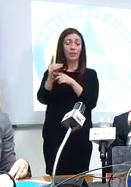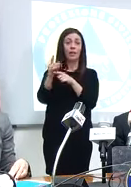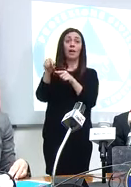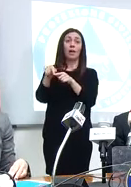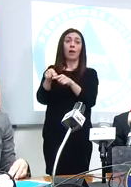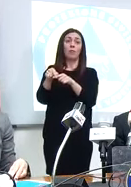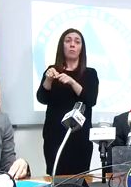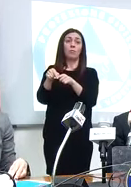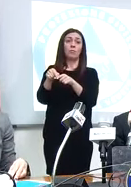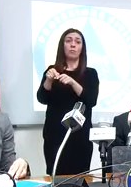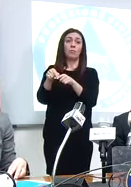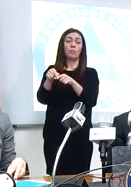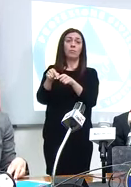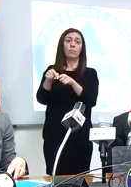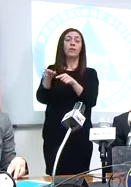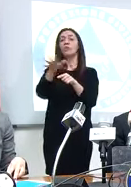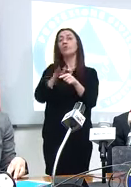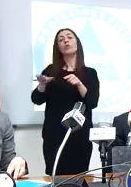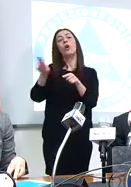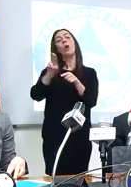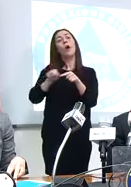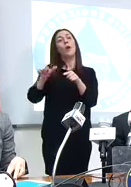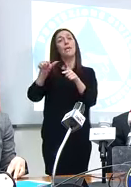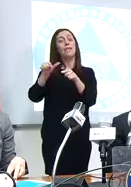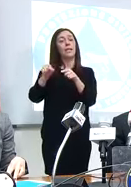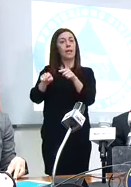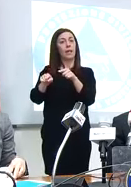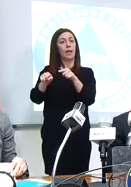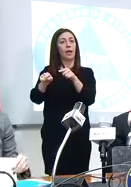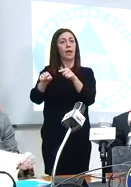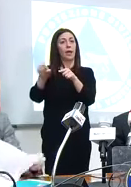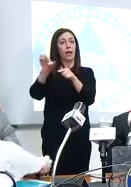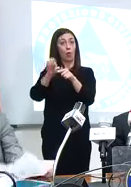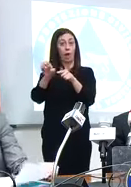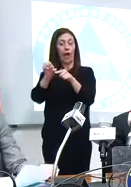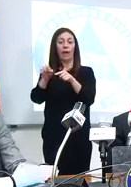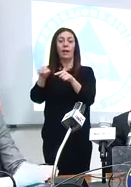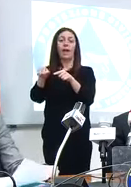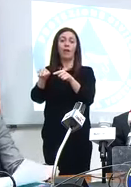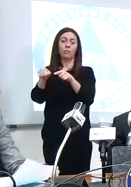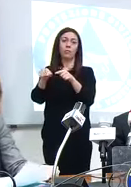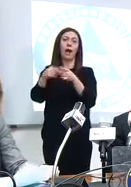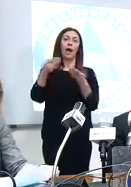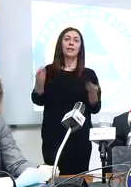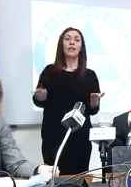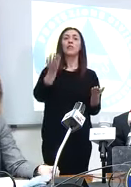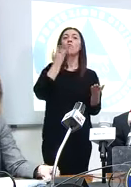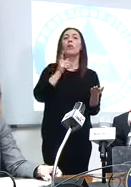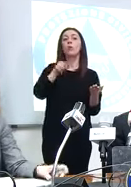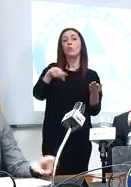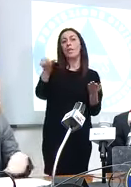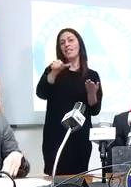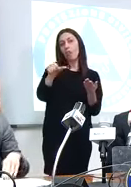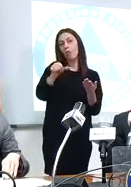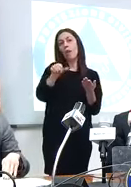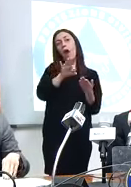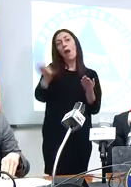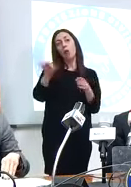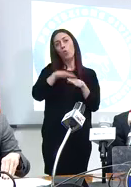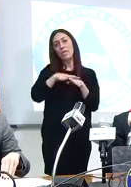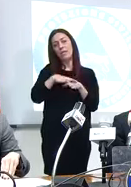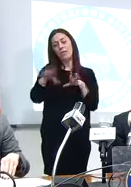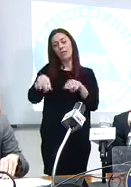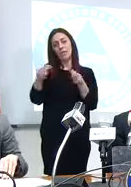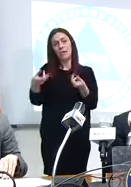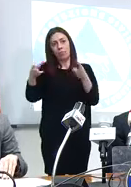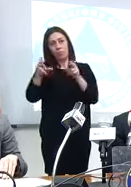Euganea. Noi vorremmo riaprire le prestazioni anche a Schiavonia, perché oggi siamo nella condizione di farlo. Il